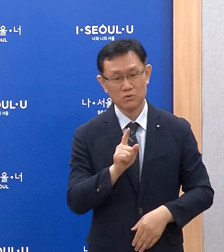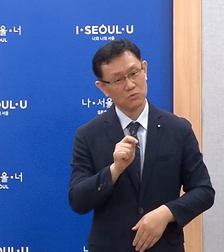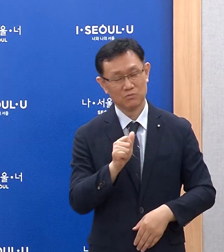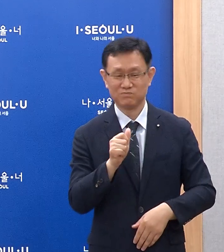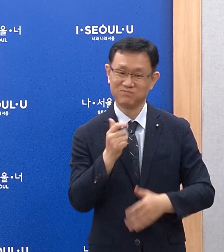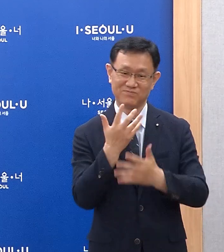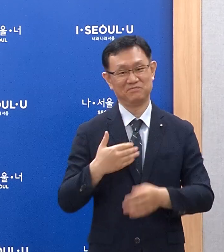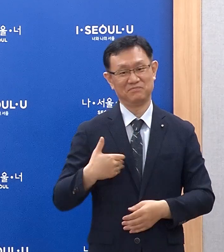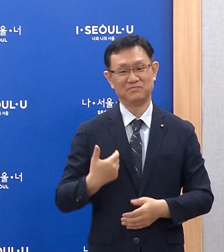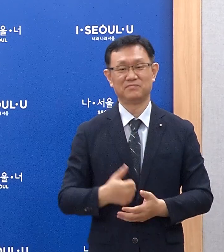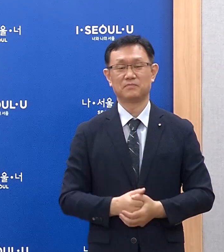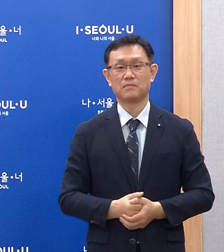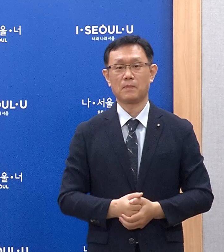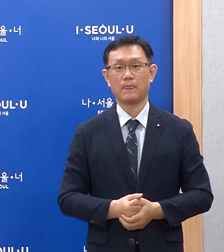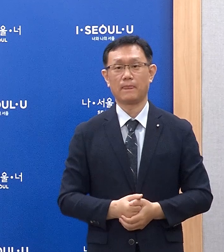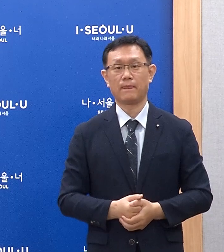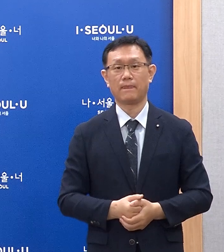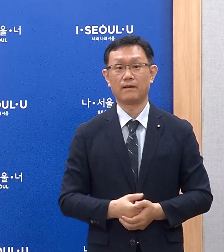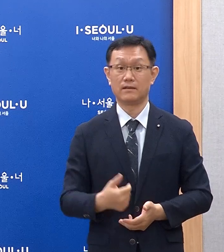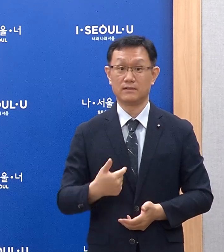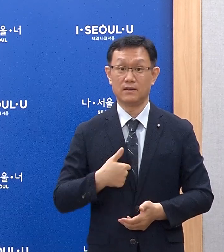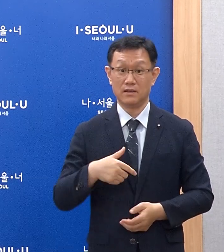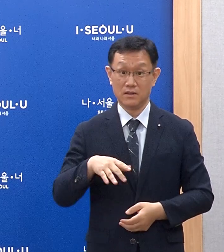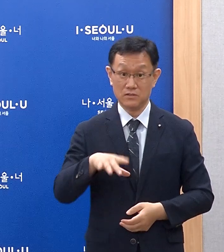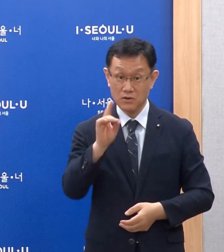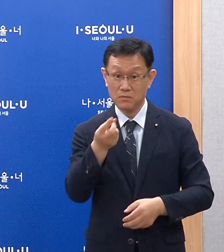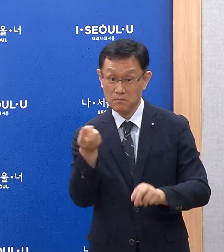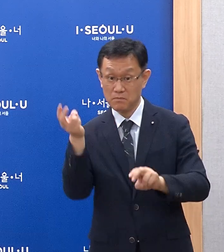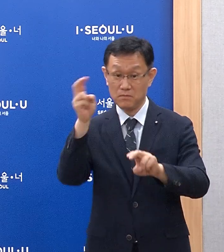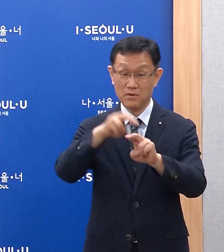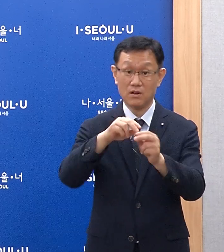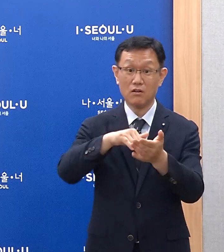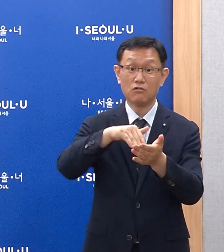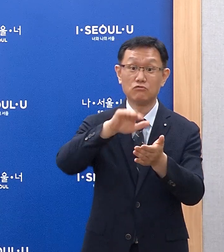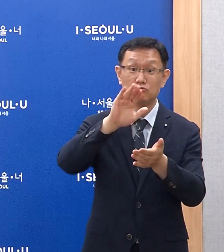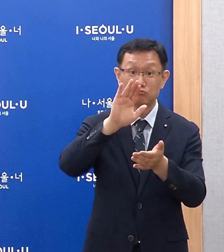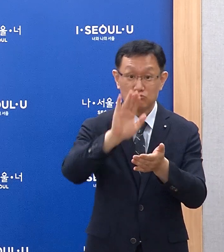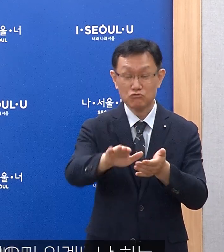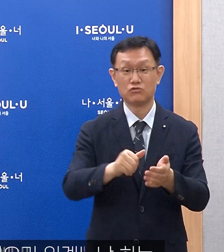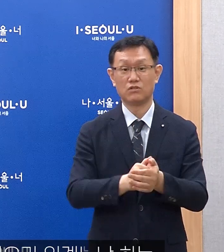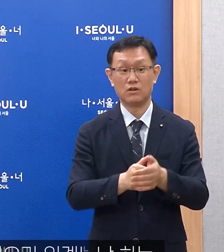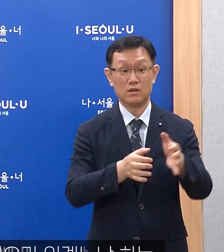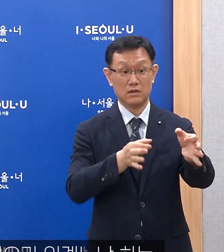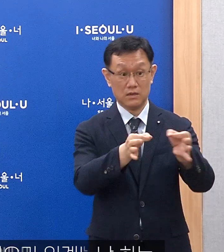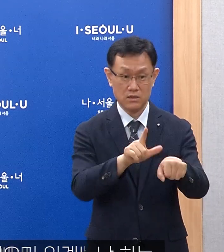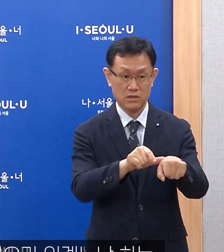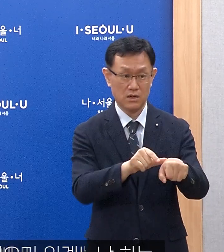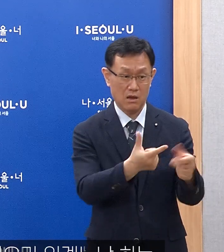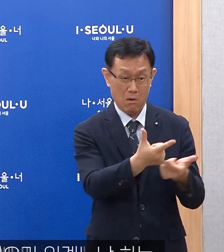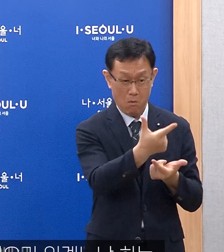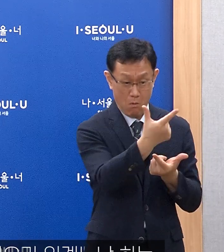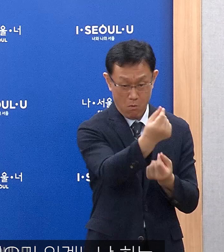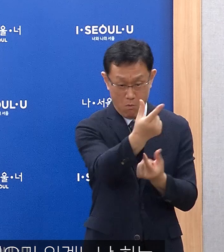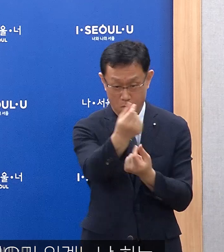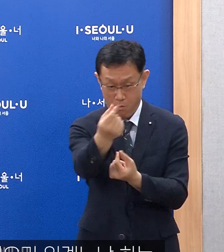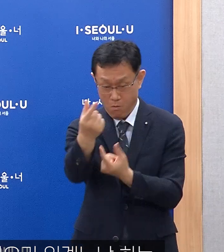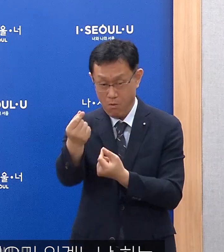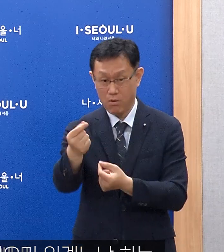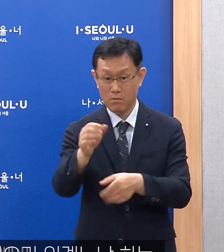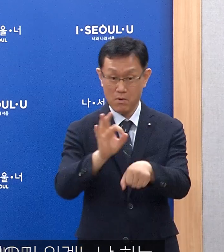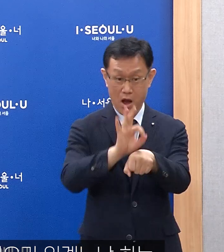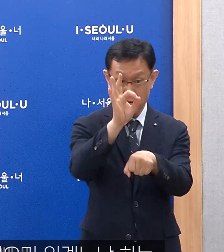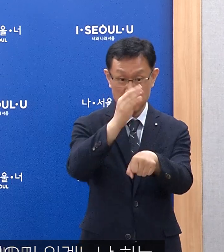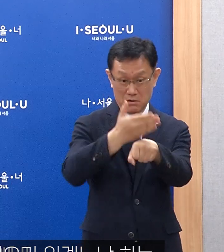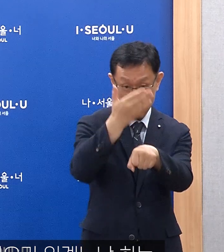제가 취임 초기에 자영업을 하시는 분들 업종, 업태별로 꼭 일률적으로 시간 규제를 9시다, 10시다 할 필요가